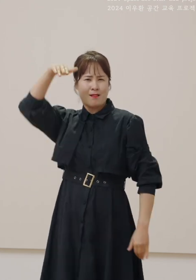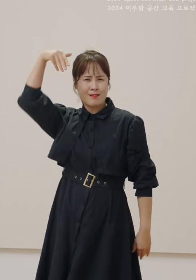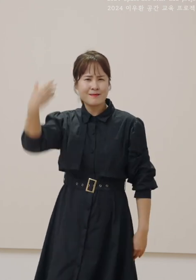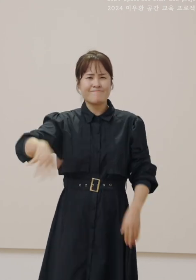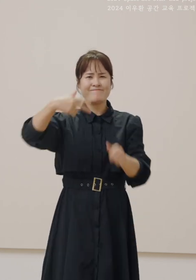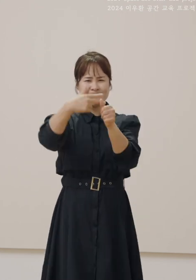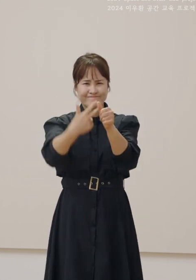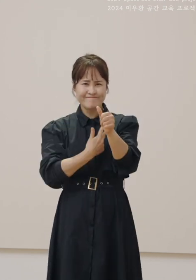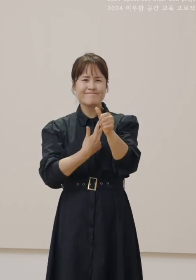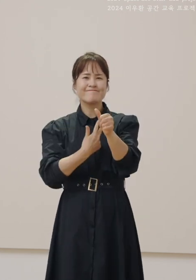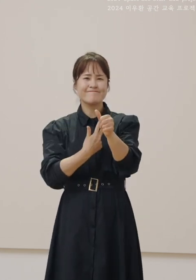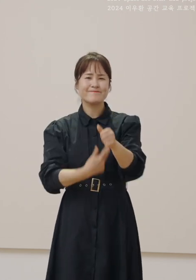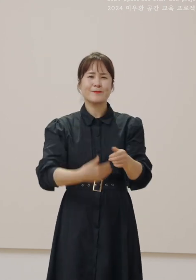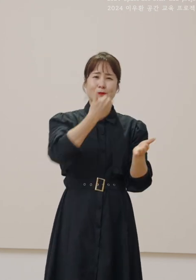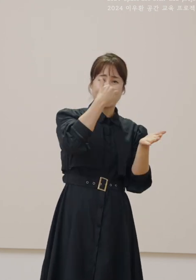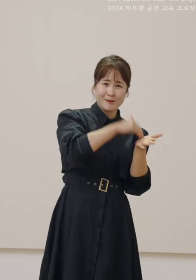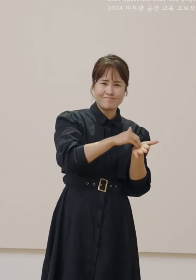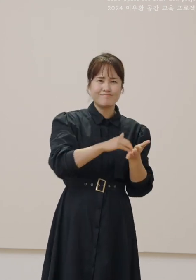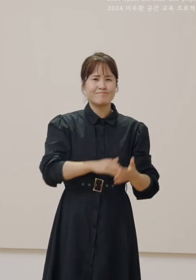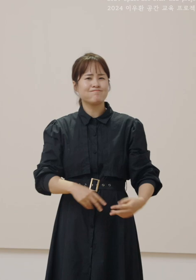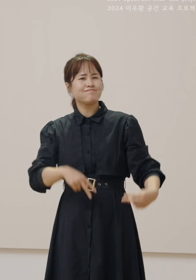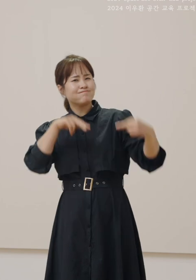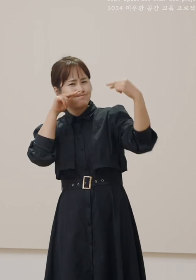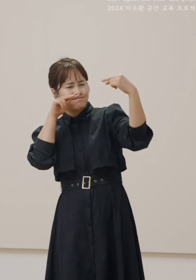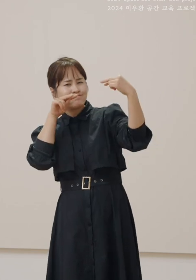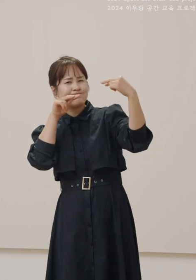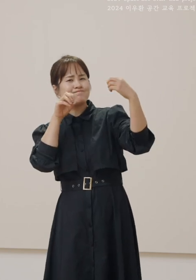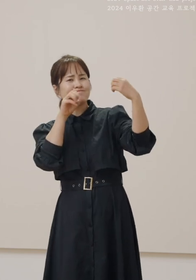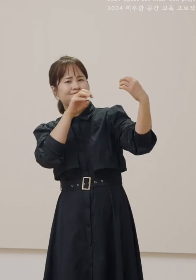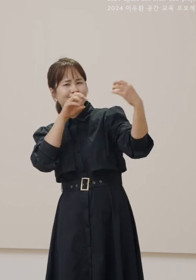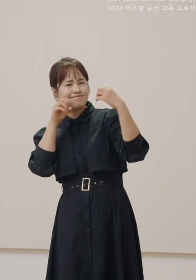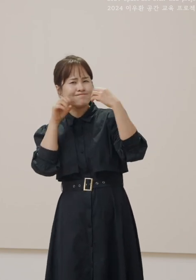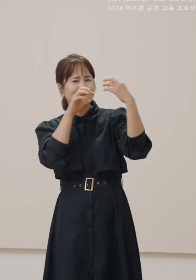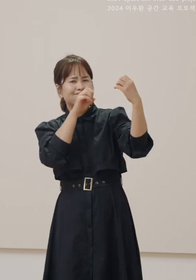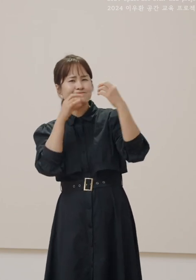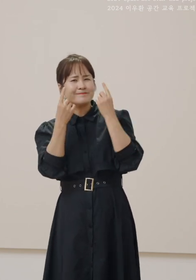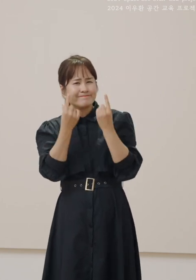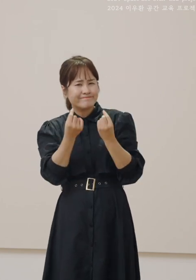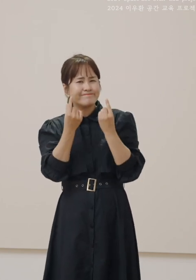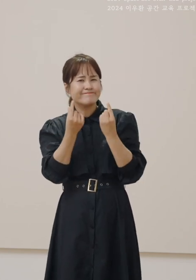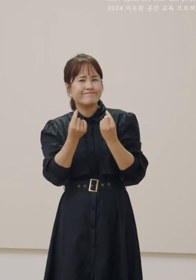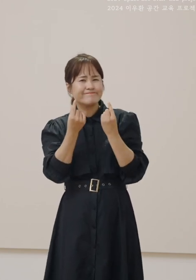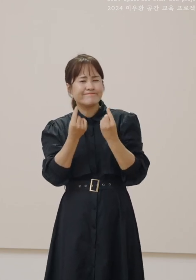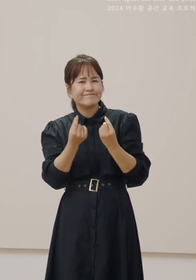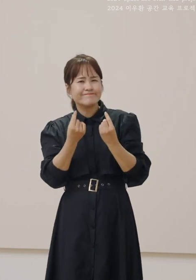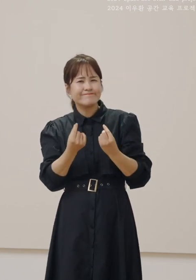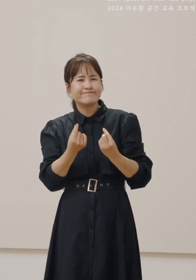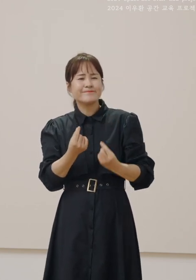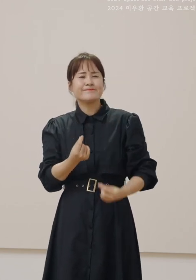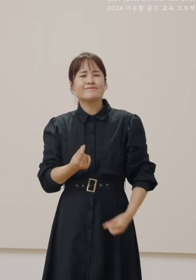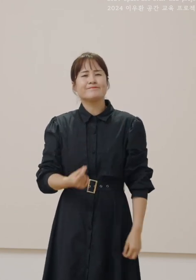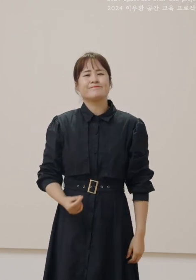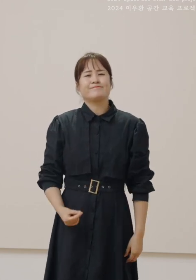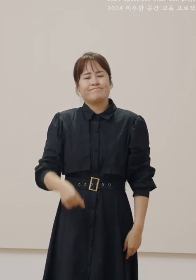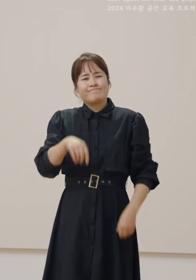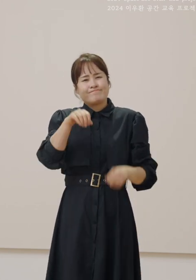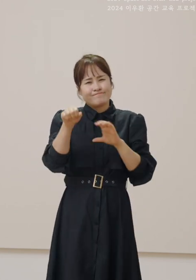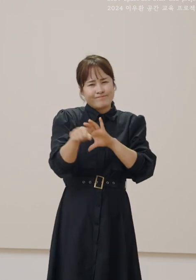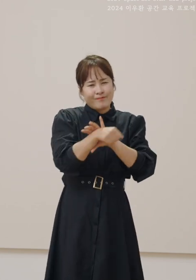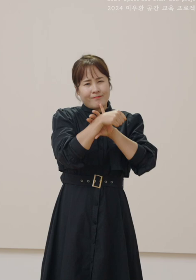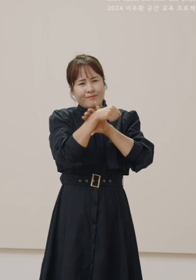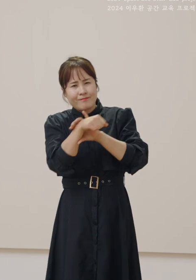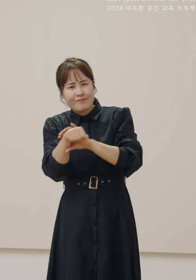사람이 손대지 않은 자연물입니다. 돌과 마주보고 대화하는 듯한 이 공간에